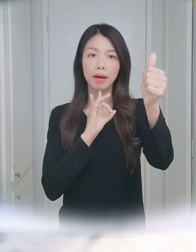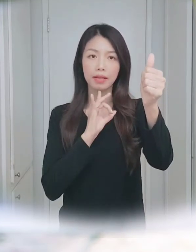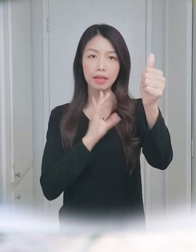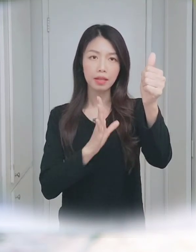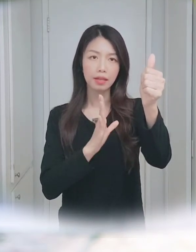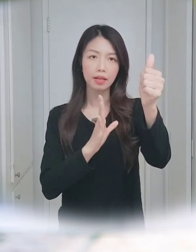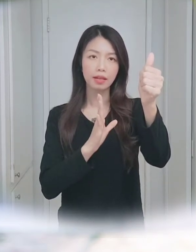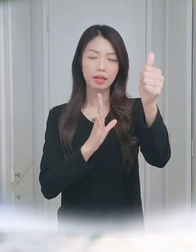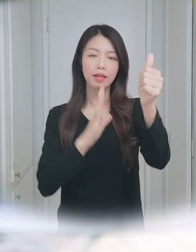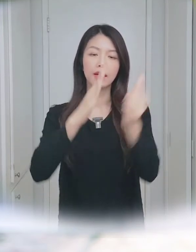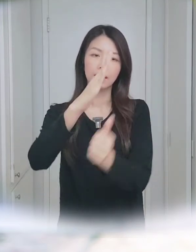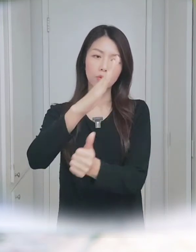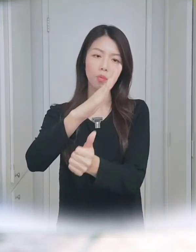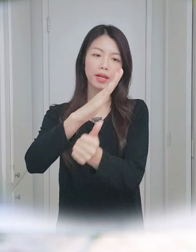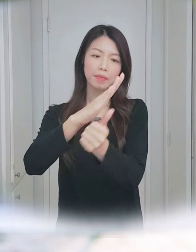예수만이